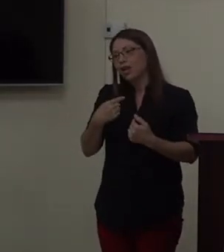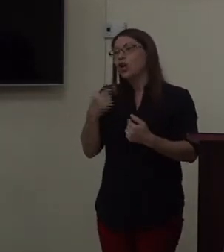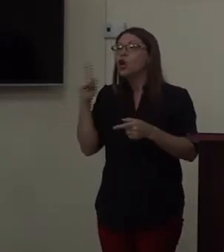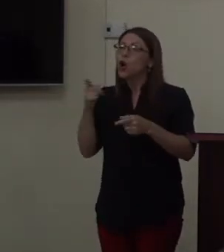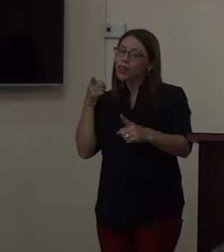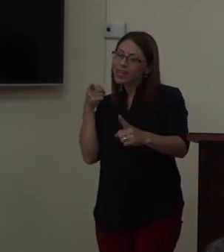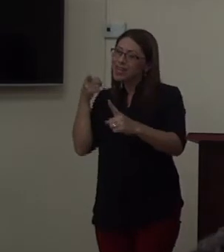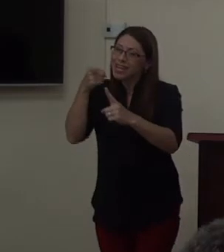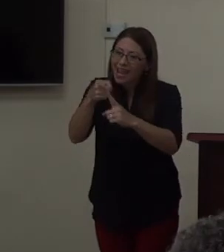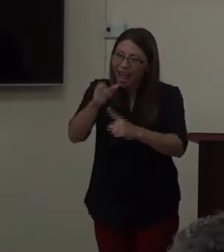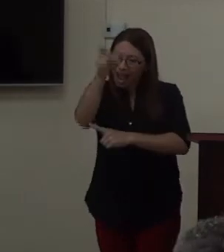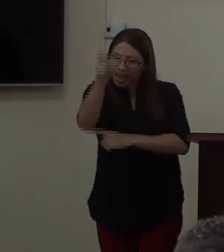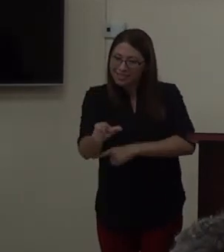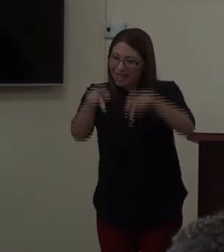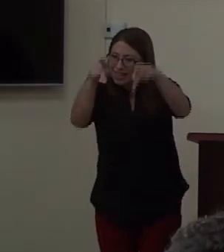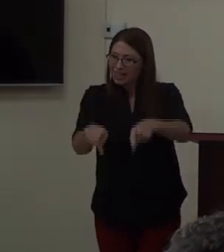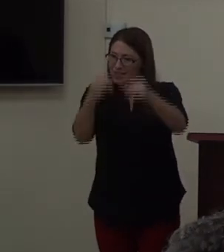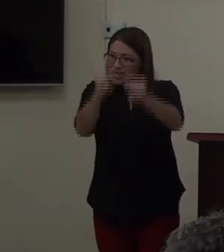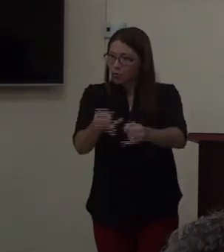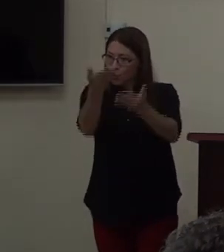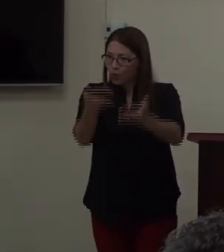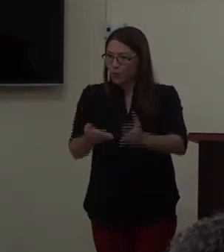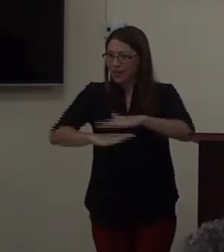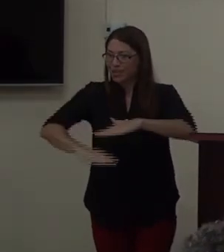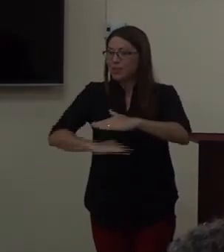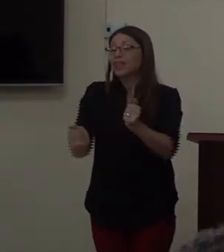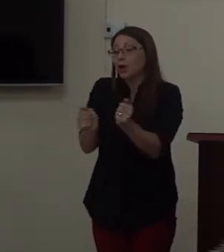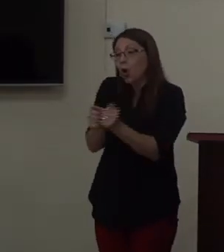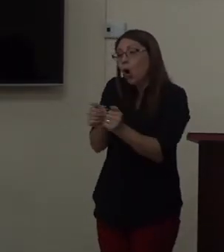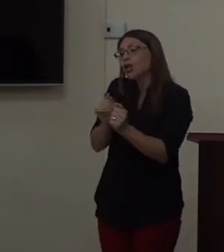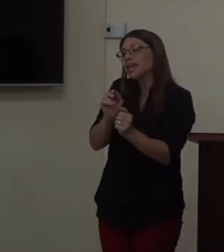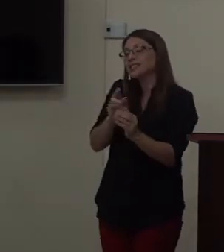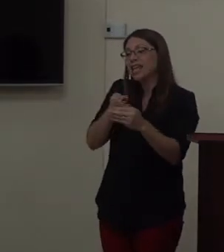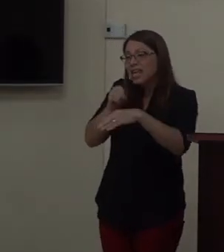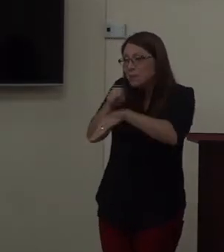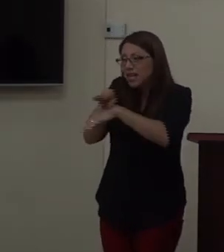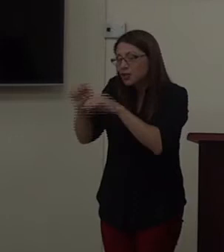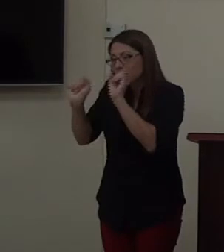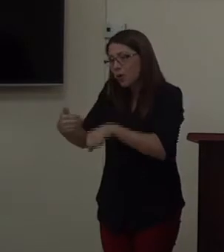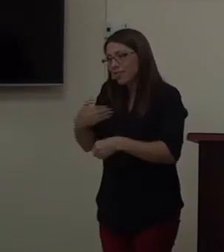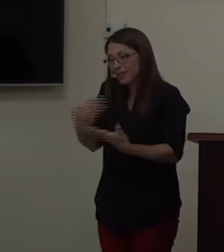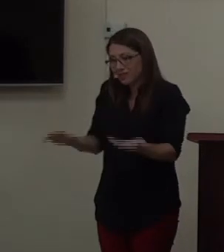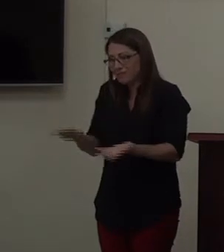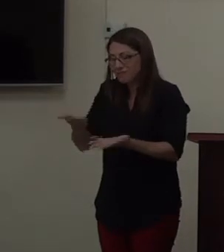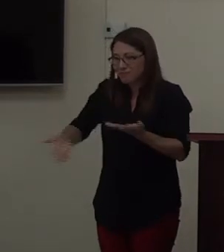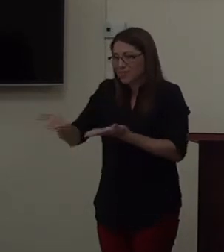se lo dirige hacia el individuo, ¿verdad? Básicamente, con las implicaciones que se pueda atender que no hablan.